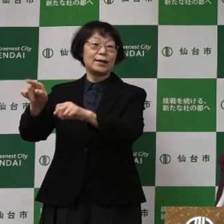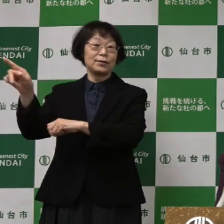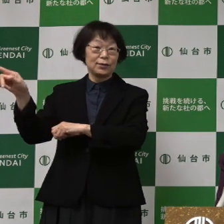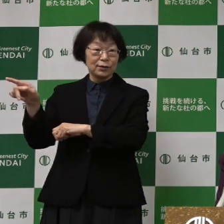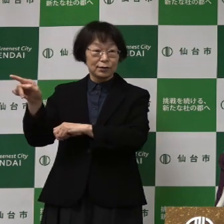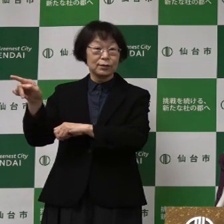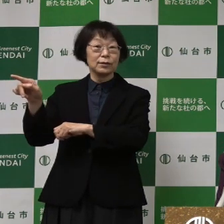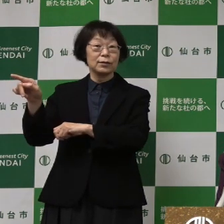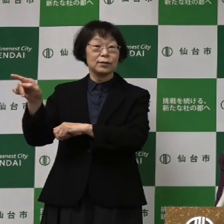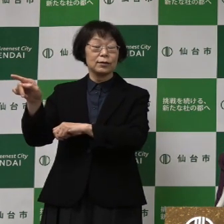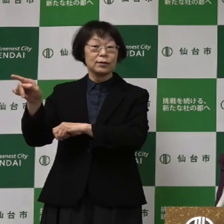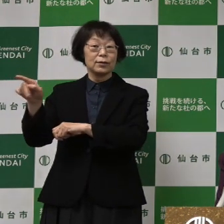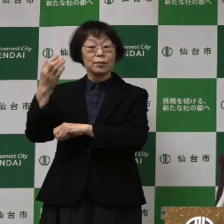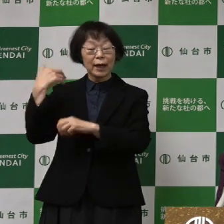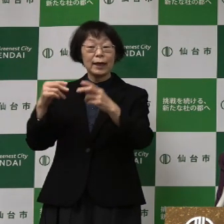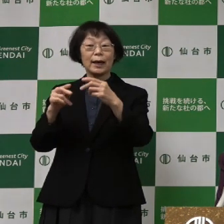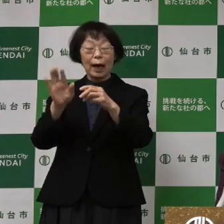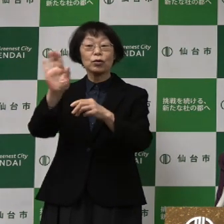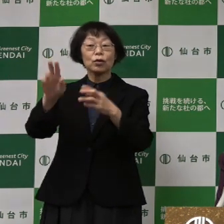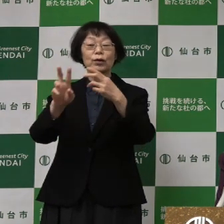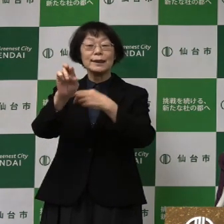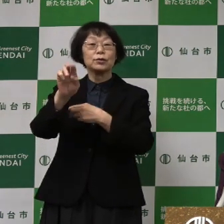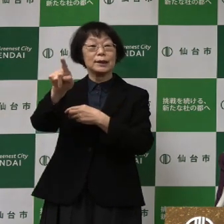で21日までという